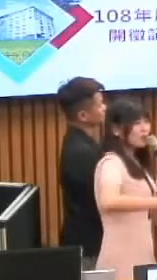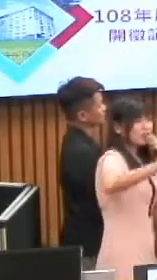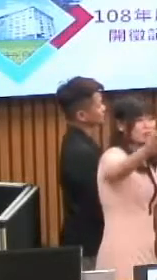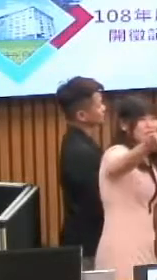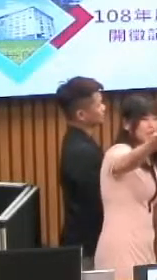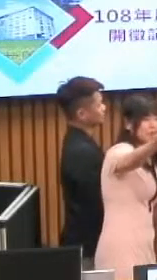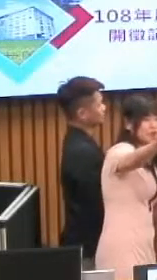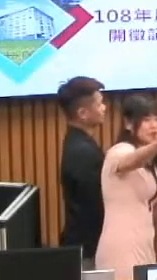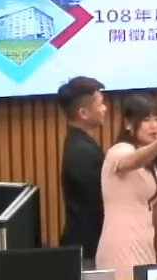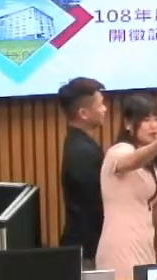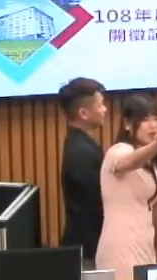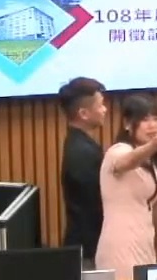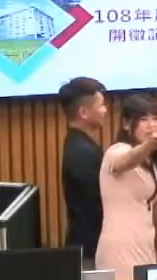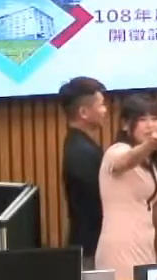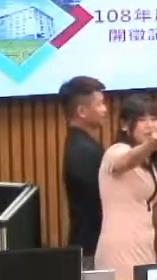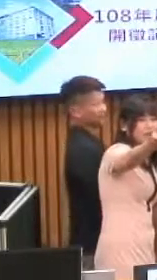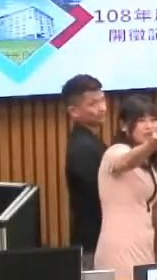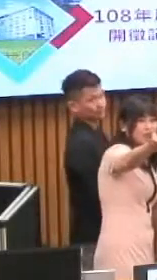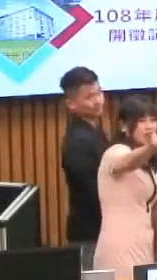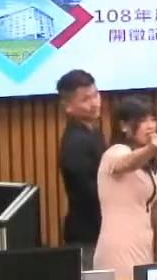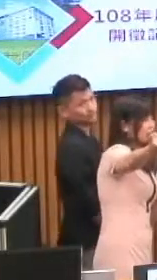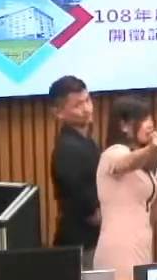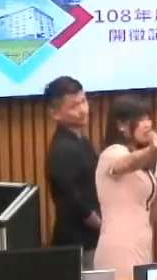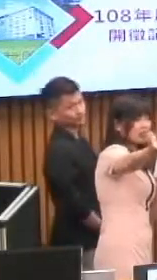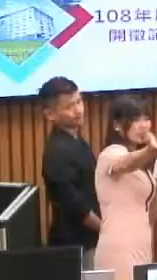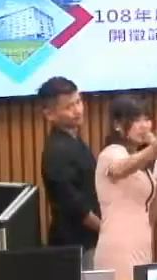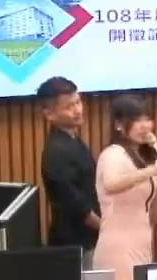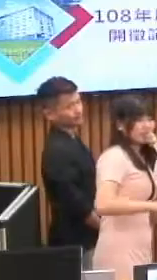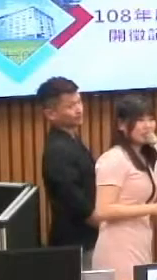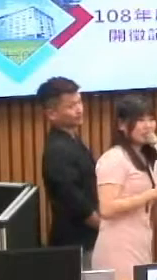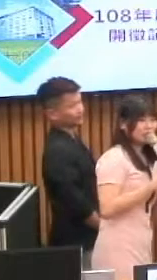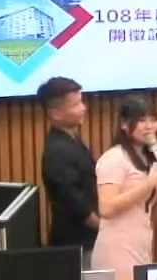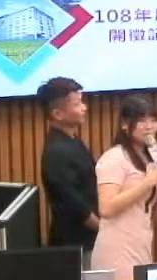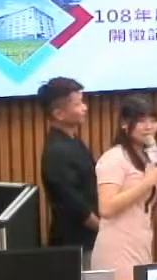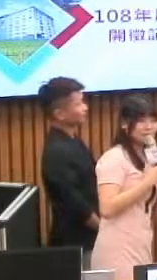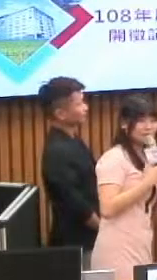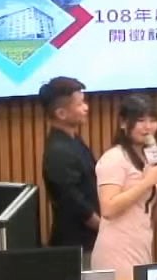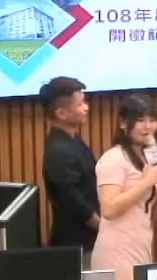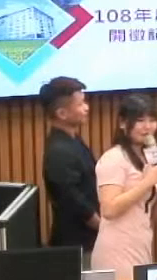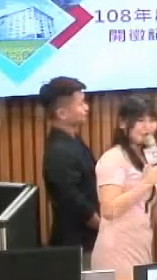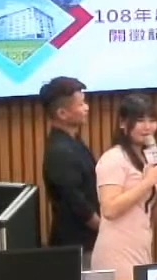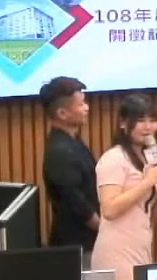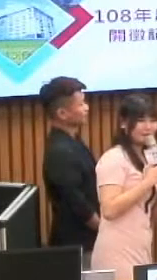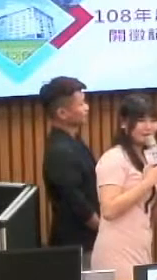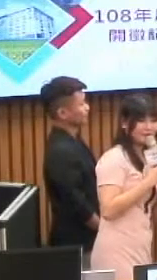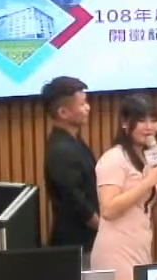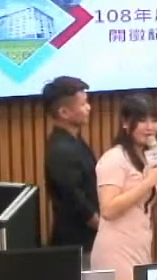好，我们右边这边有一个平面，来，我们也看向右边的镜头。